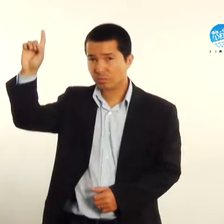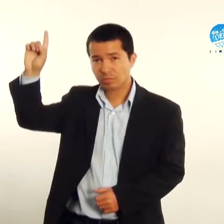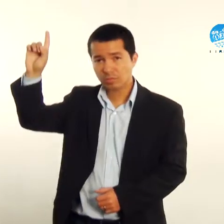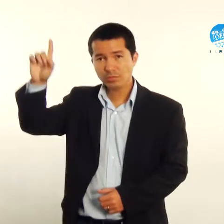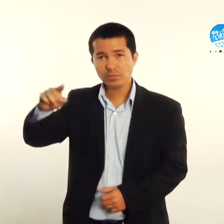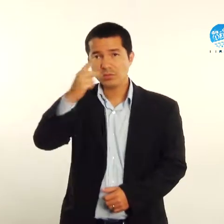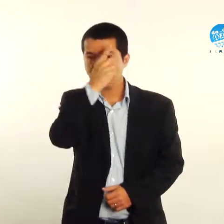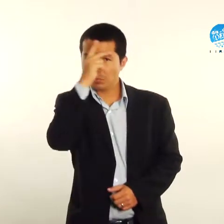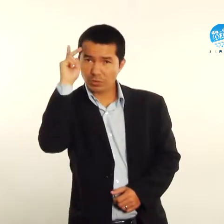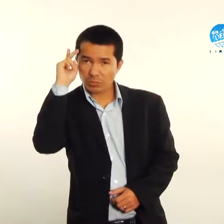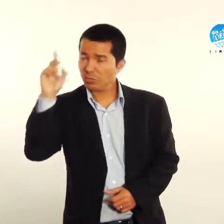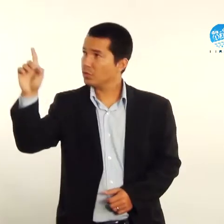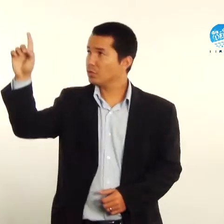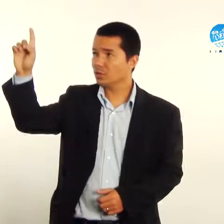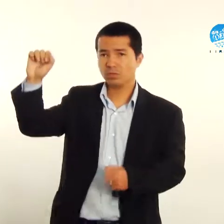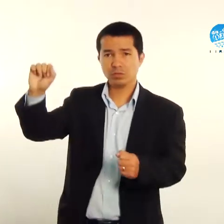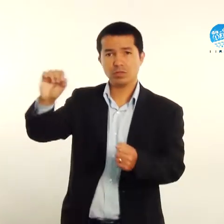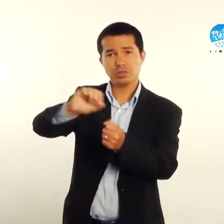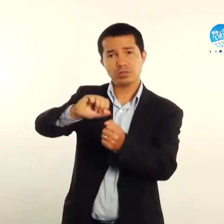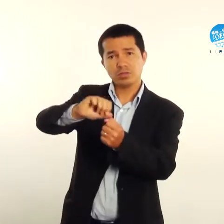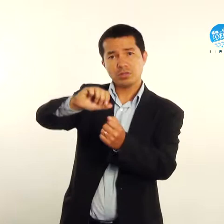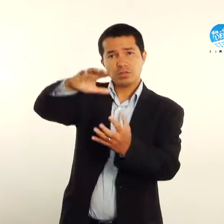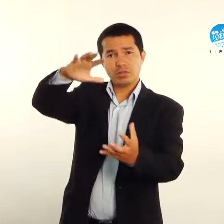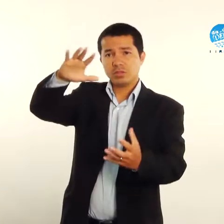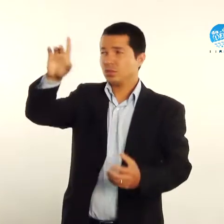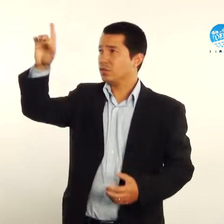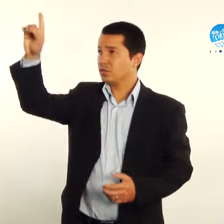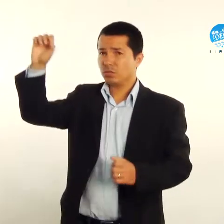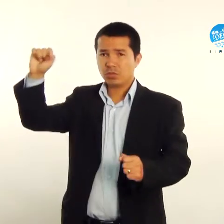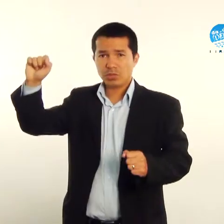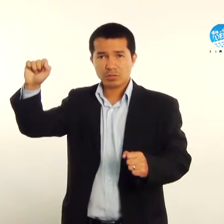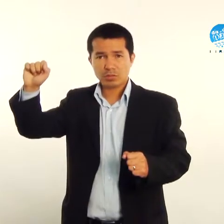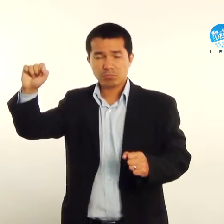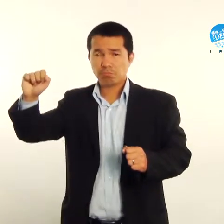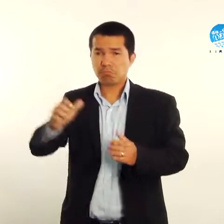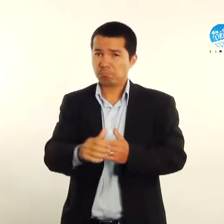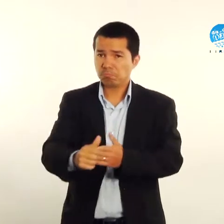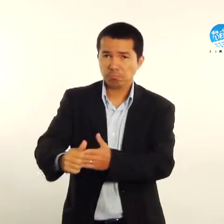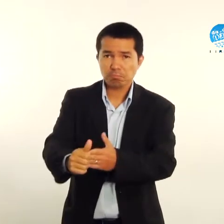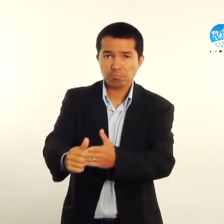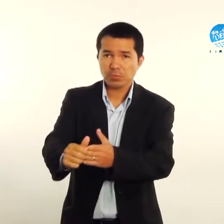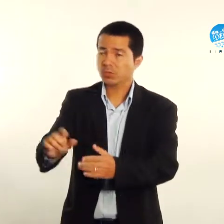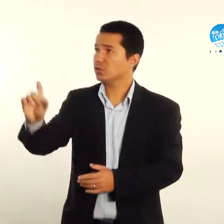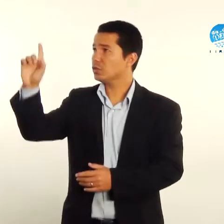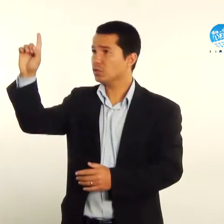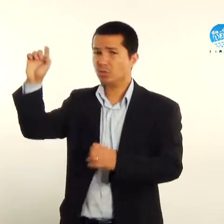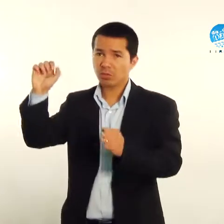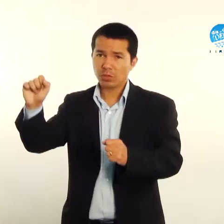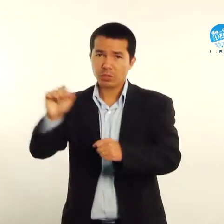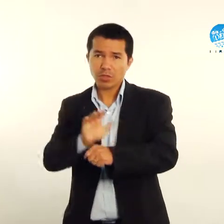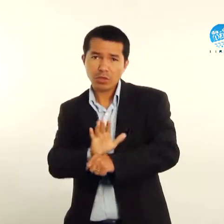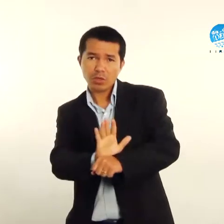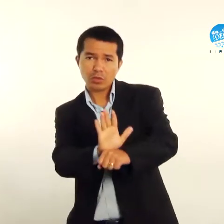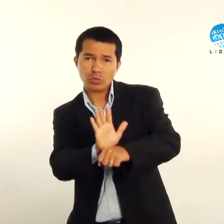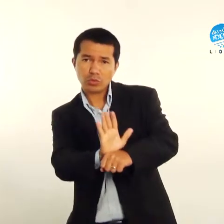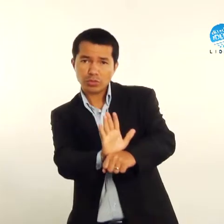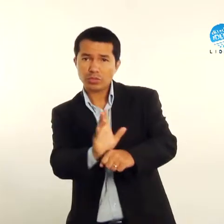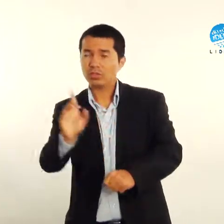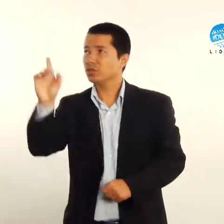Filho de Deus é aquele que Deus pode criar, que Deus pode orientar, que Deus pode conduzir,